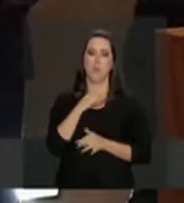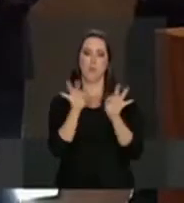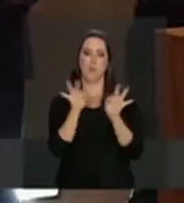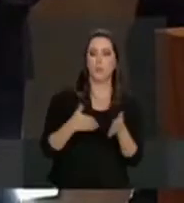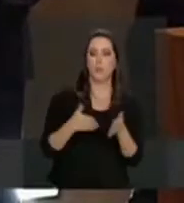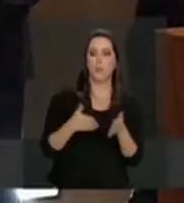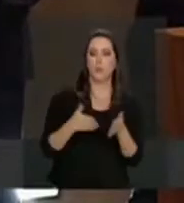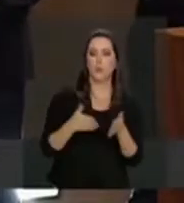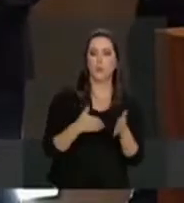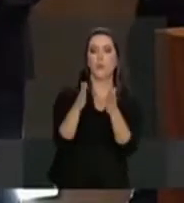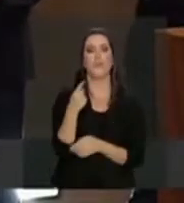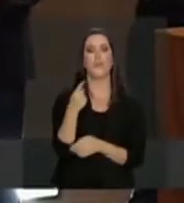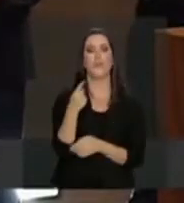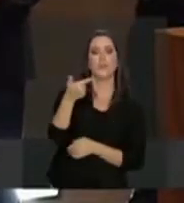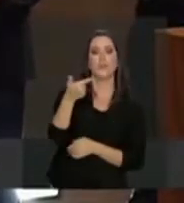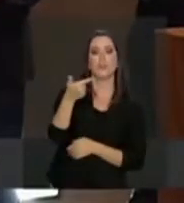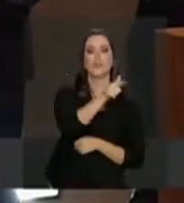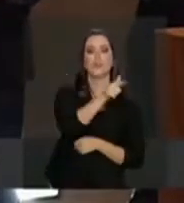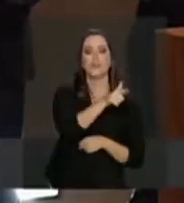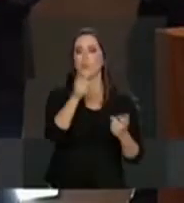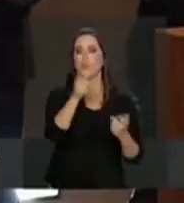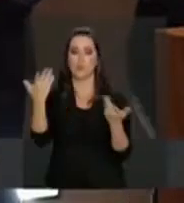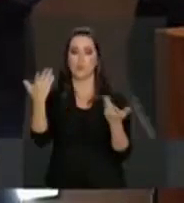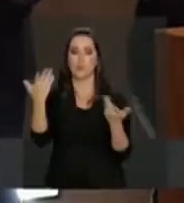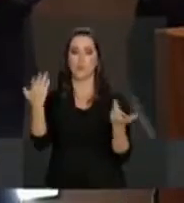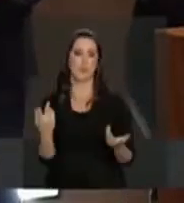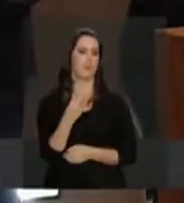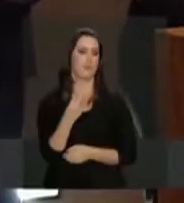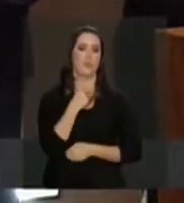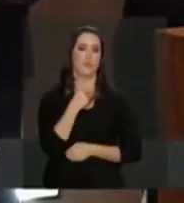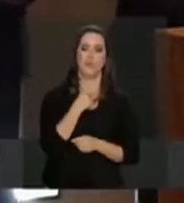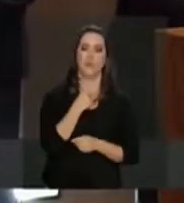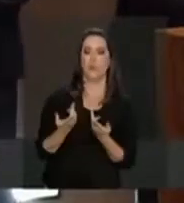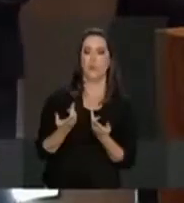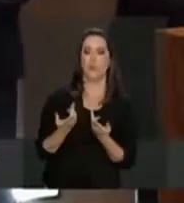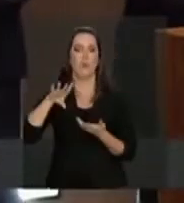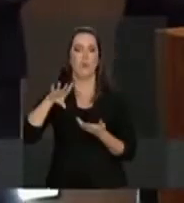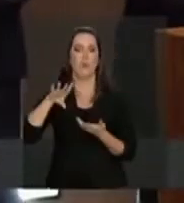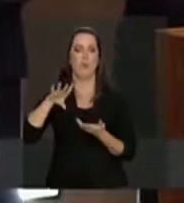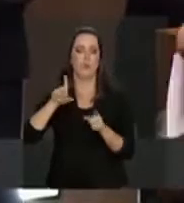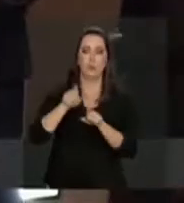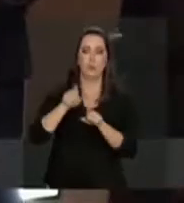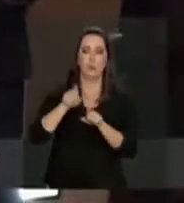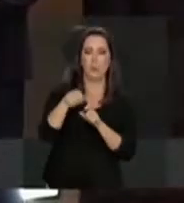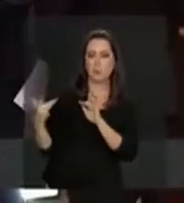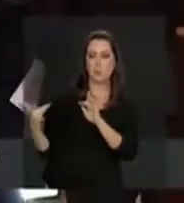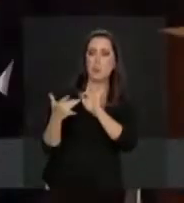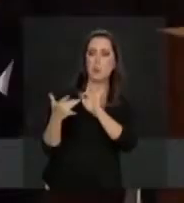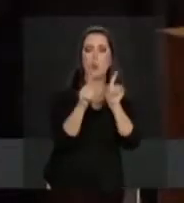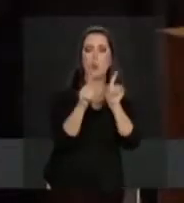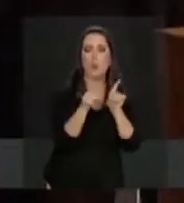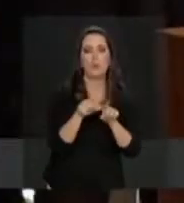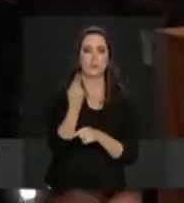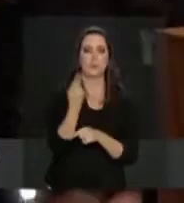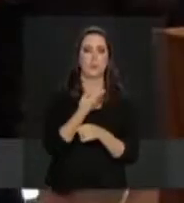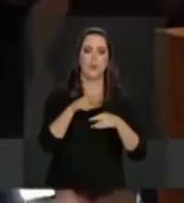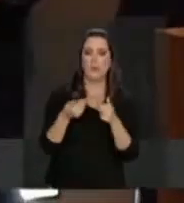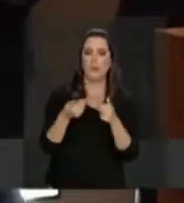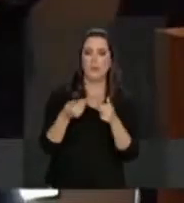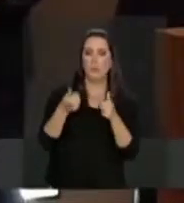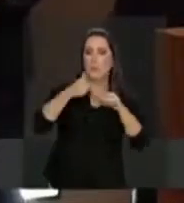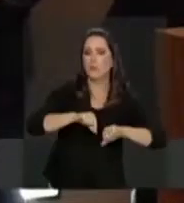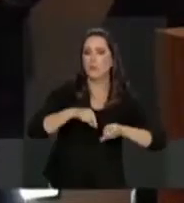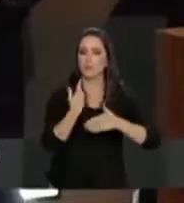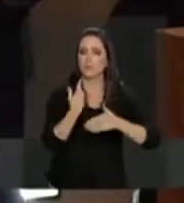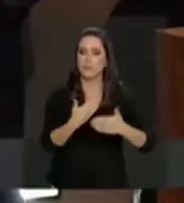do nosso destino a interesses alheios, não mais mediocridade complacente em detrimento do nosso